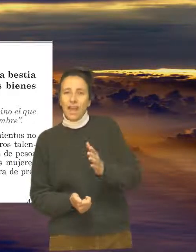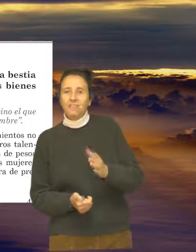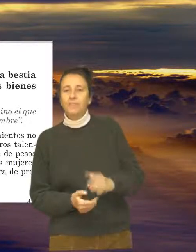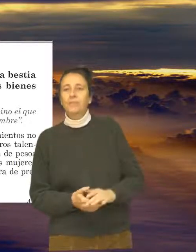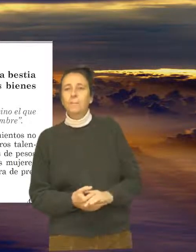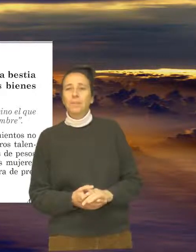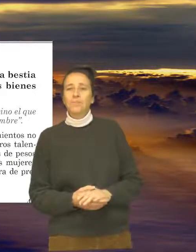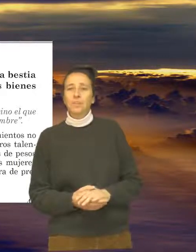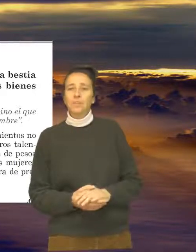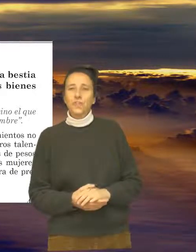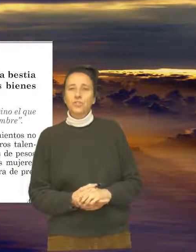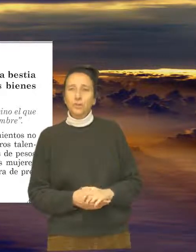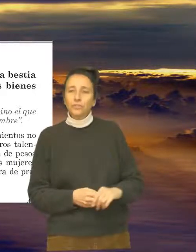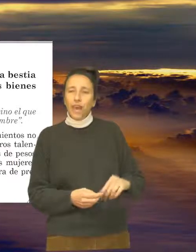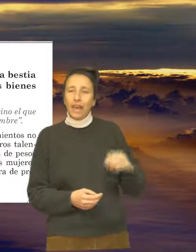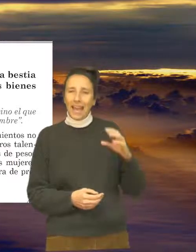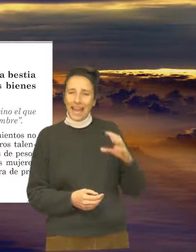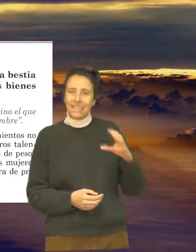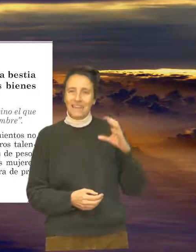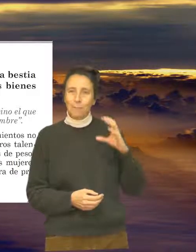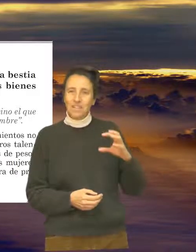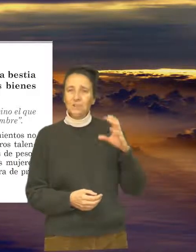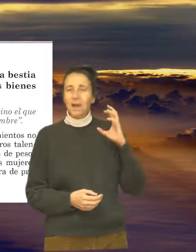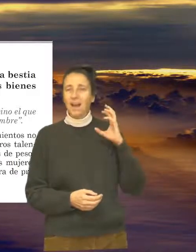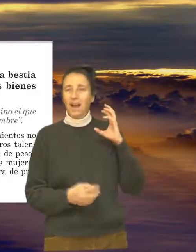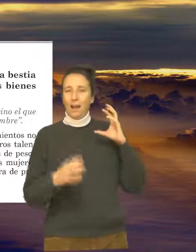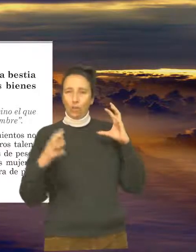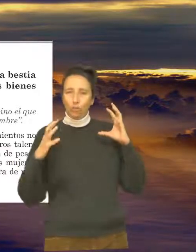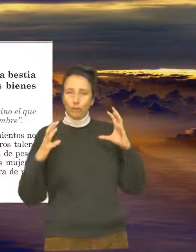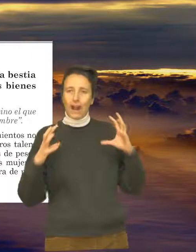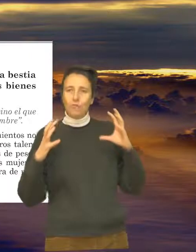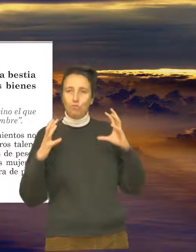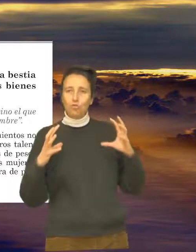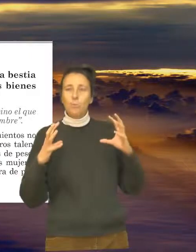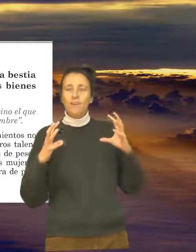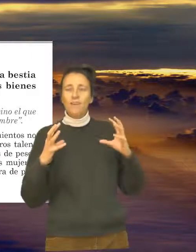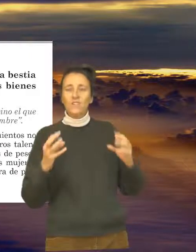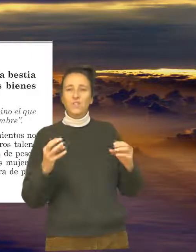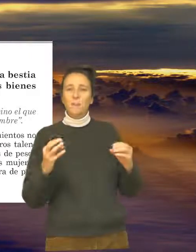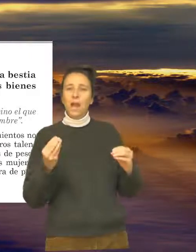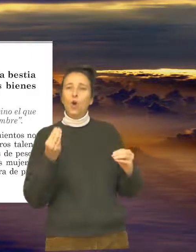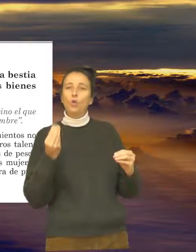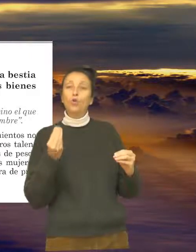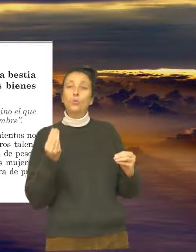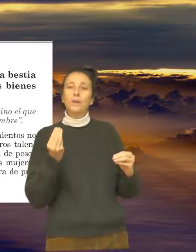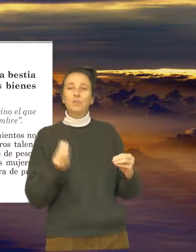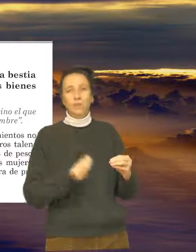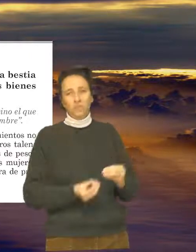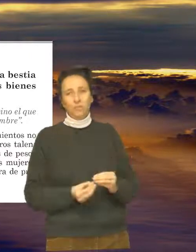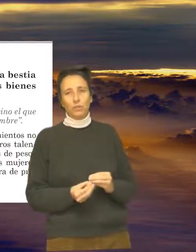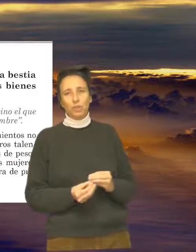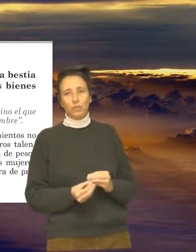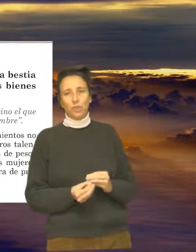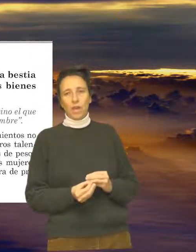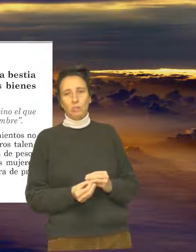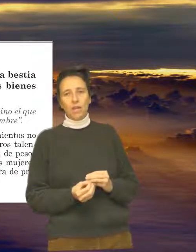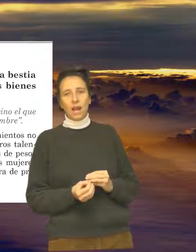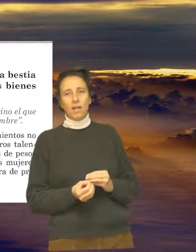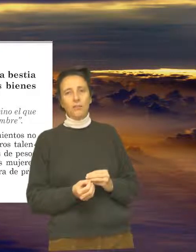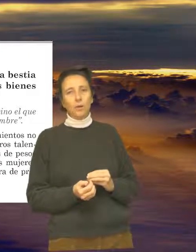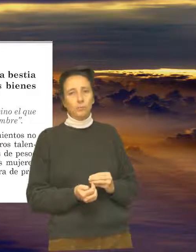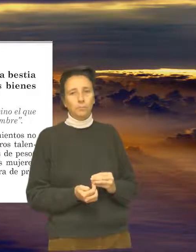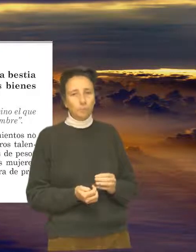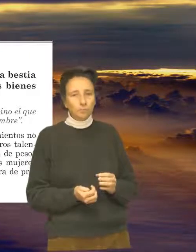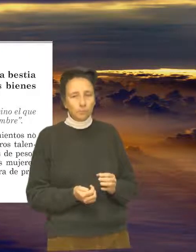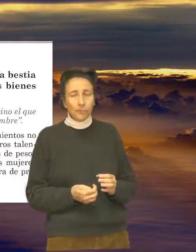a su vez, también se nos asocia esa misma gran grupo de blasfemia con un número específico que estudiaremos